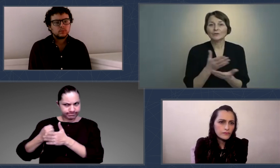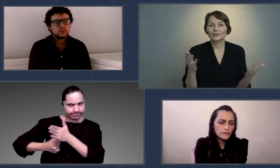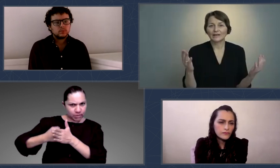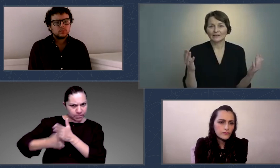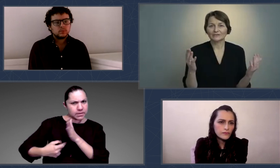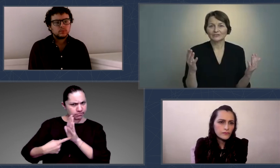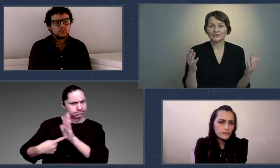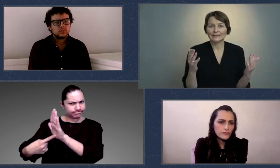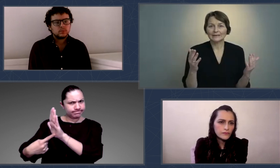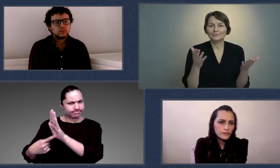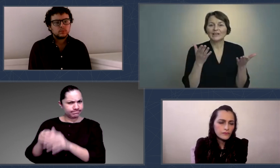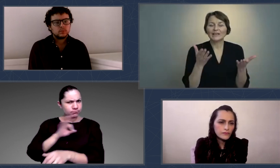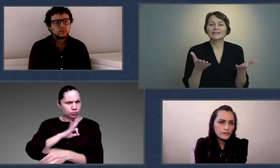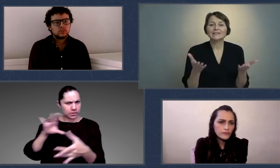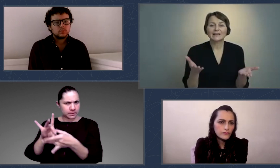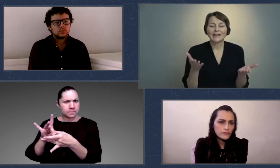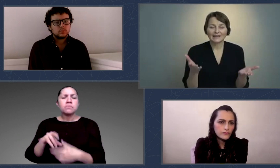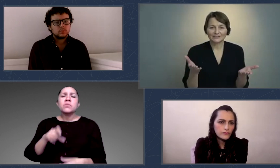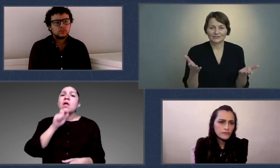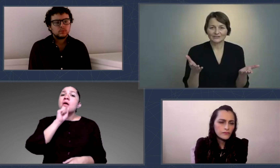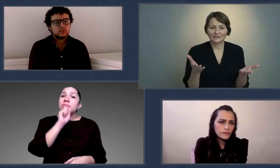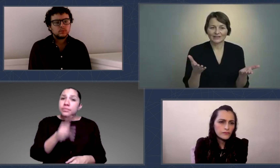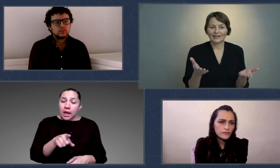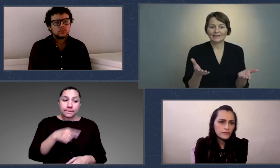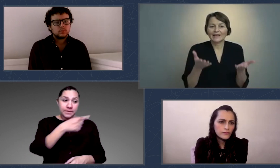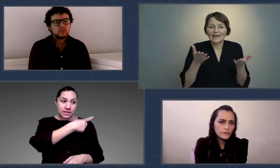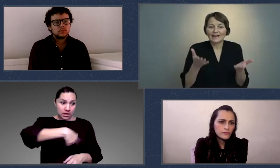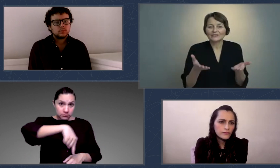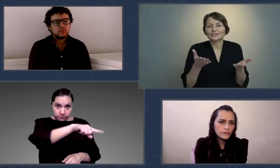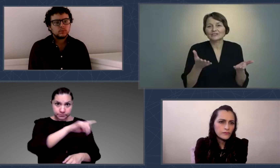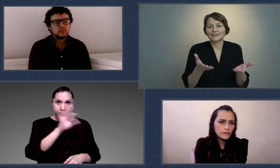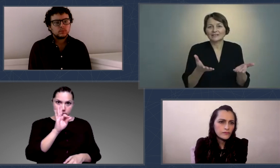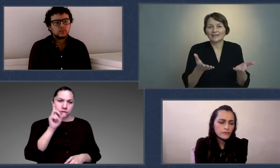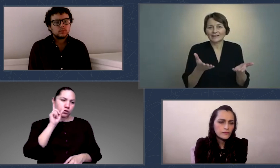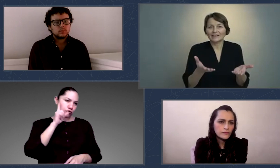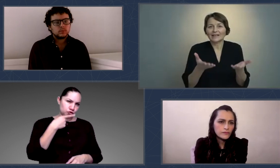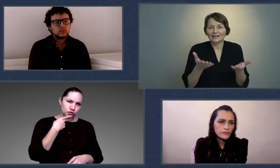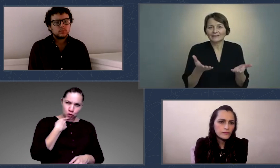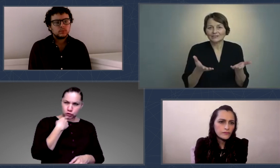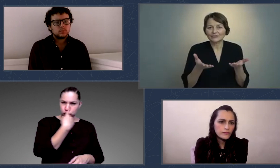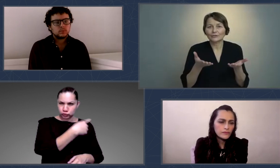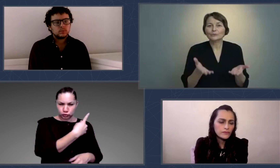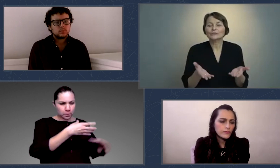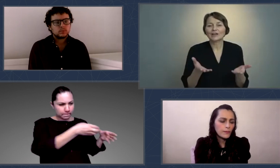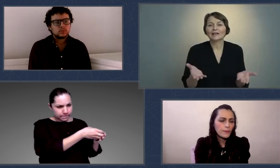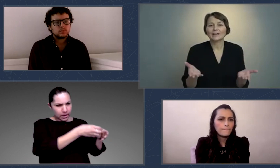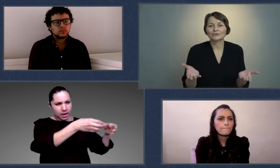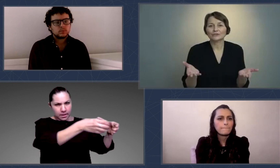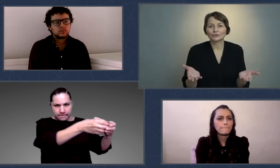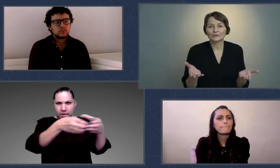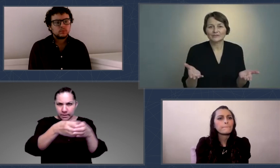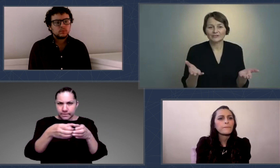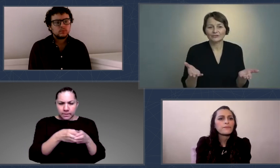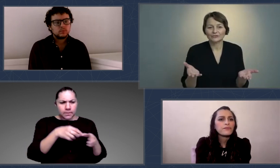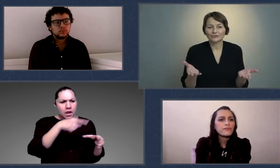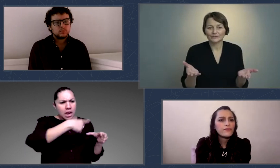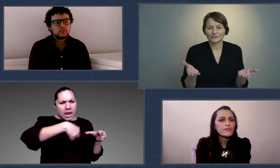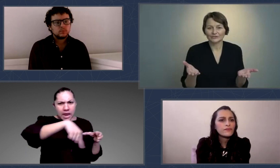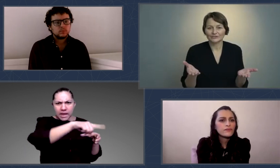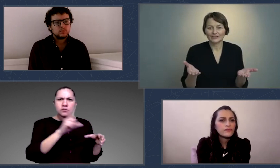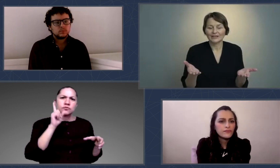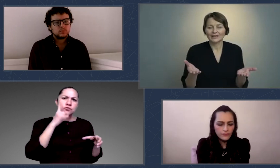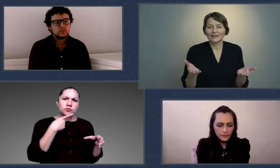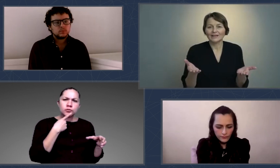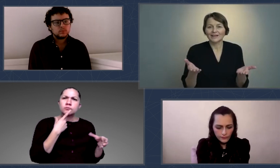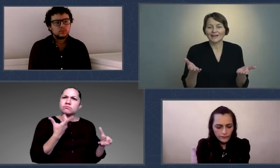los sordos quieren participar en la sociedad en un nivel cuasi igual, o